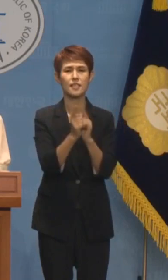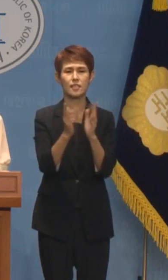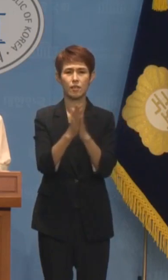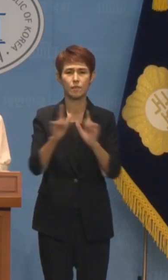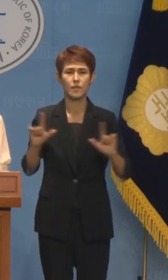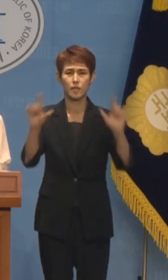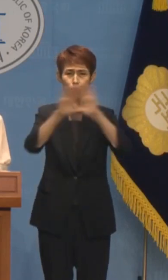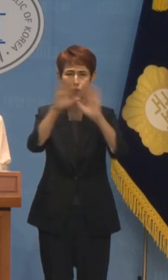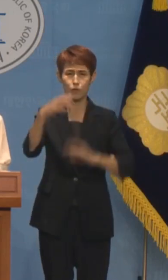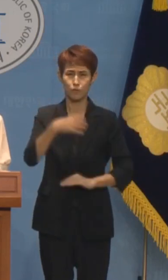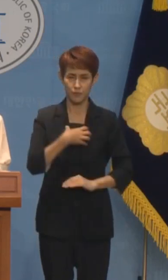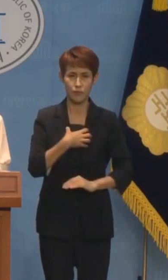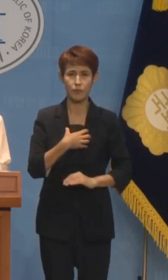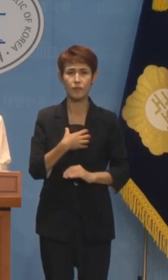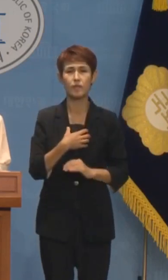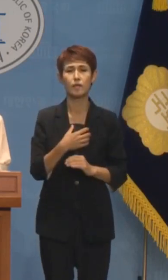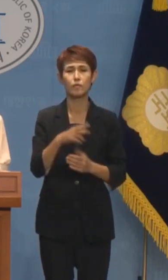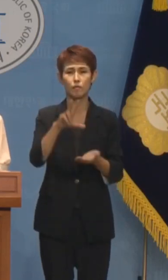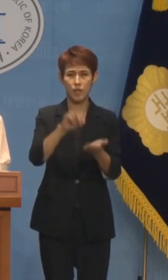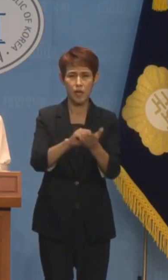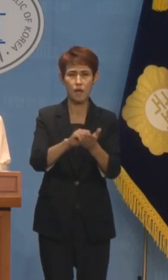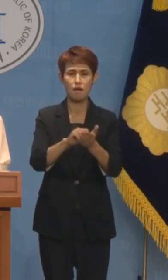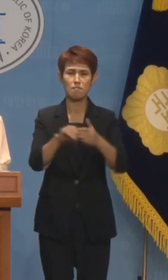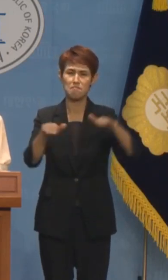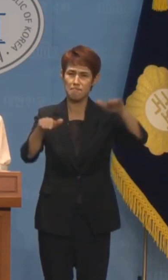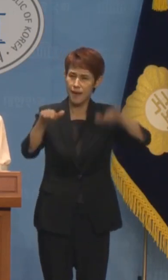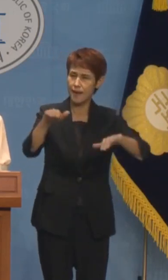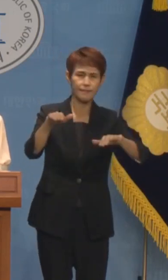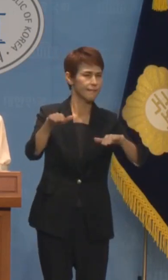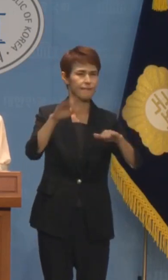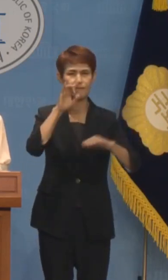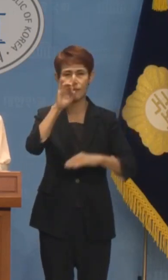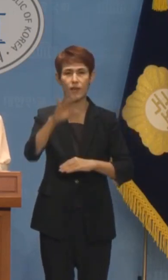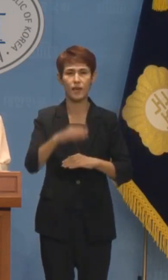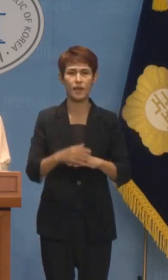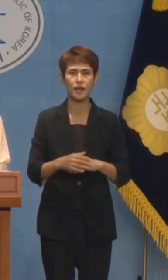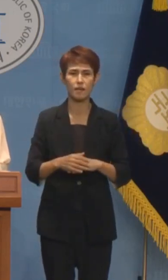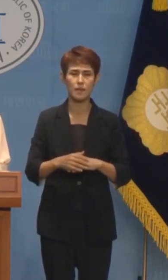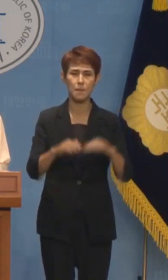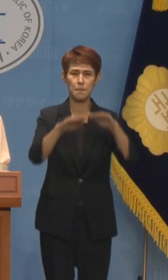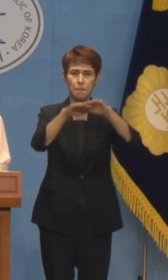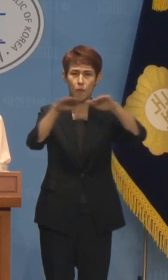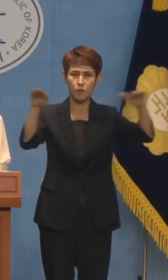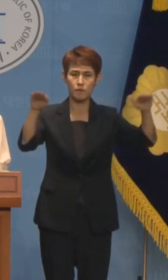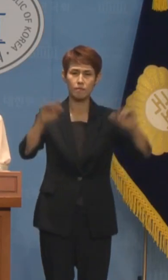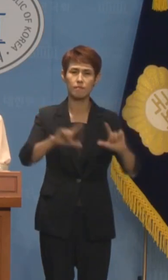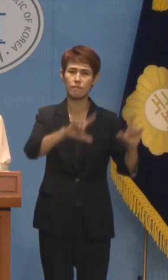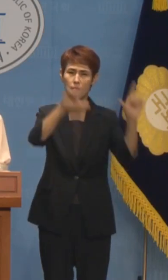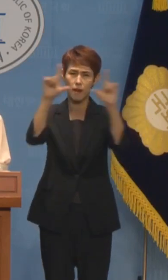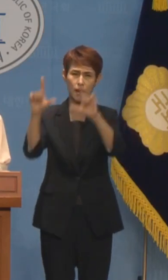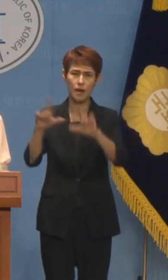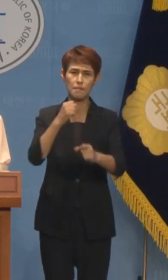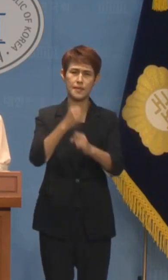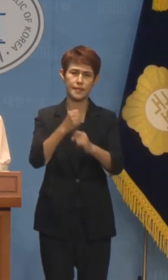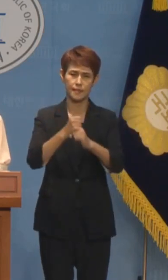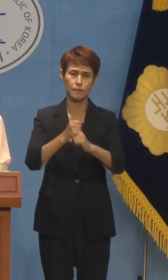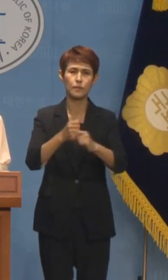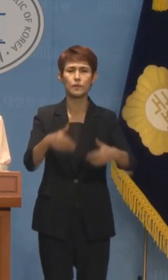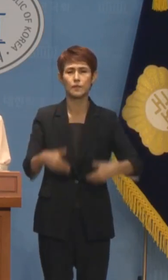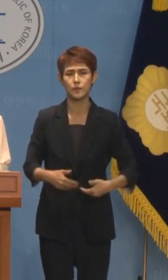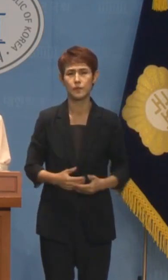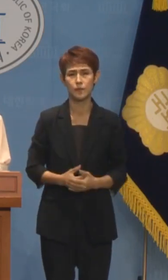기후재난 불평등과 부정의에 맞서 모두의 평등과 존엄한 삶을 만들어 가야